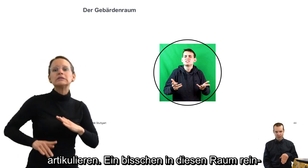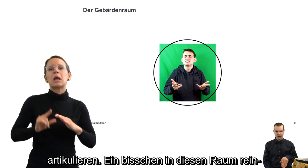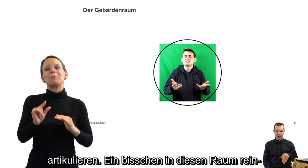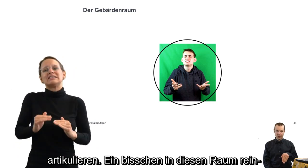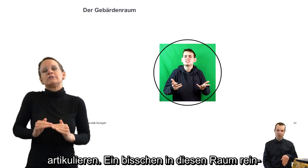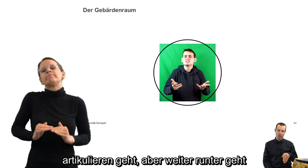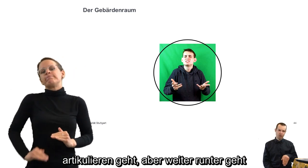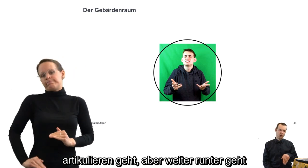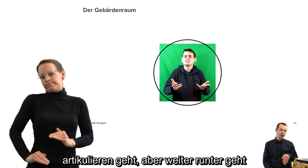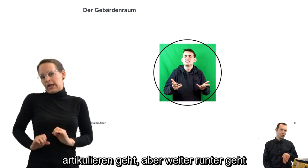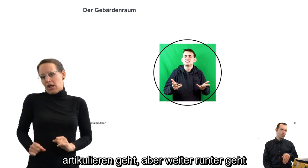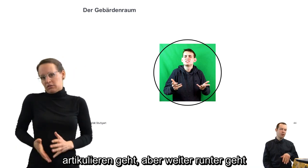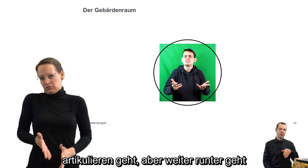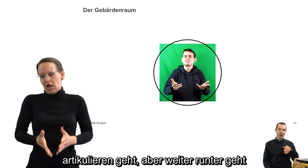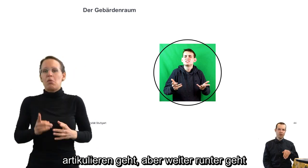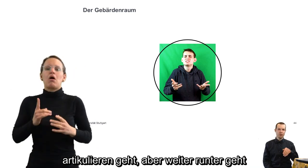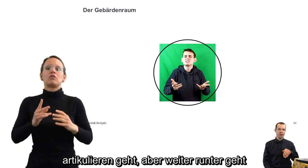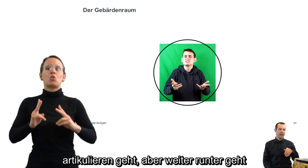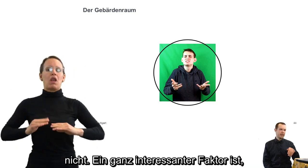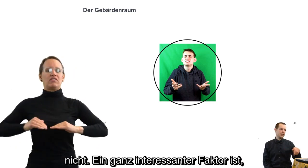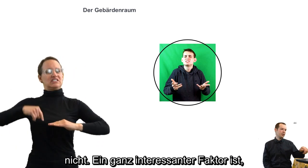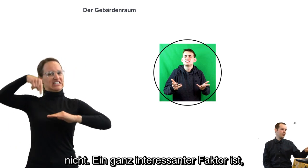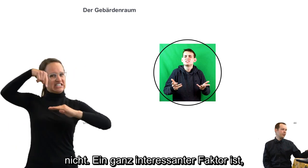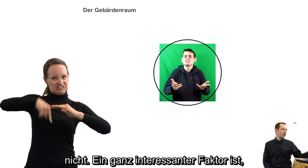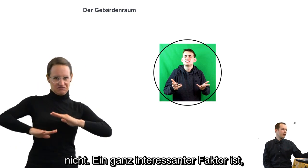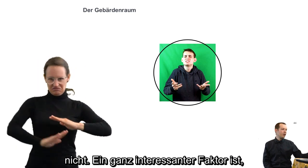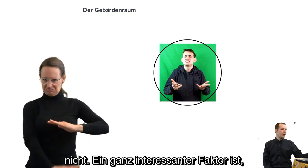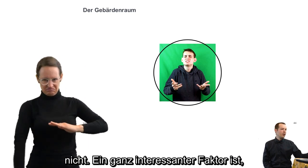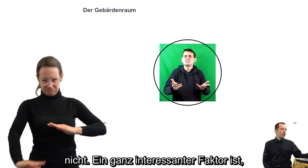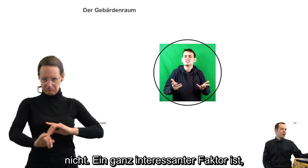hinein kann man schon artikulieren, aber weiter runtergehen.